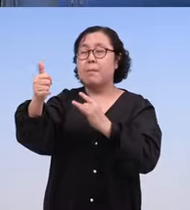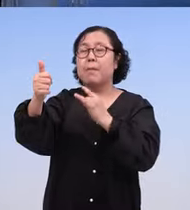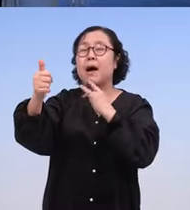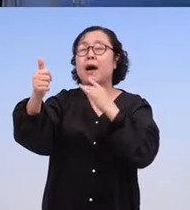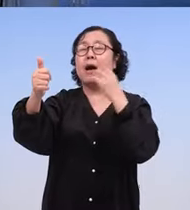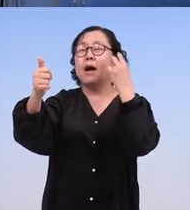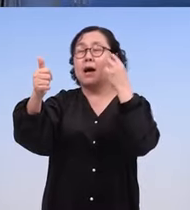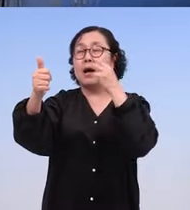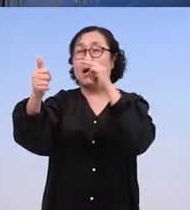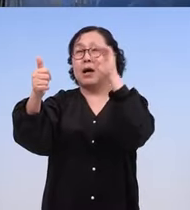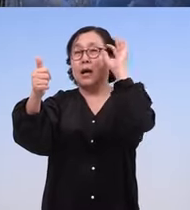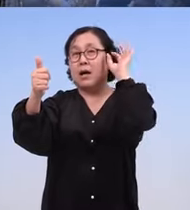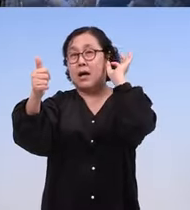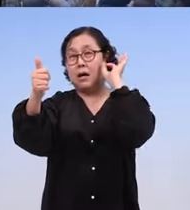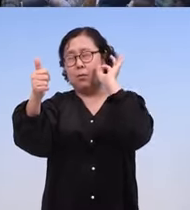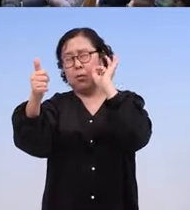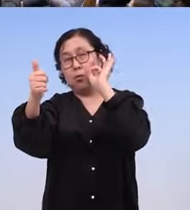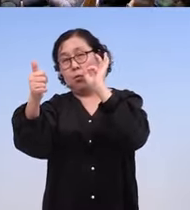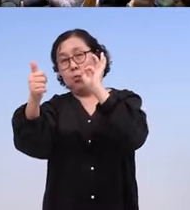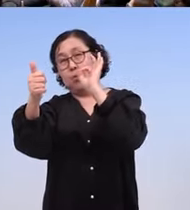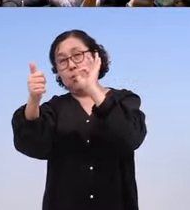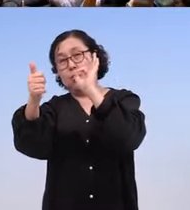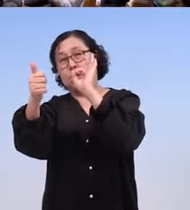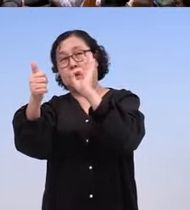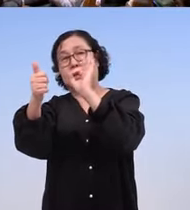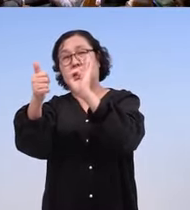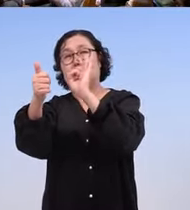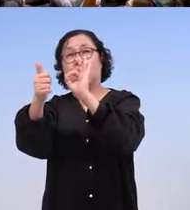주만 바라볼지라.